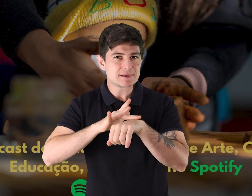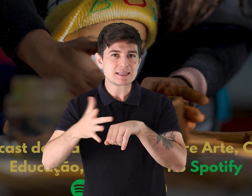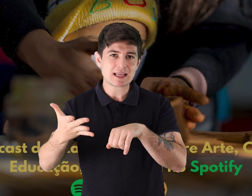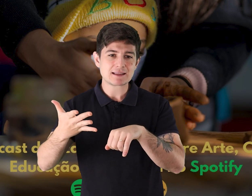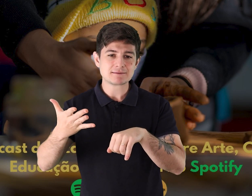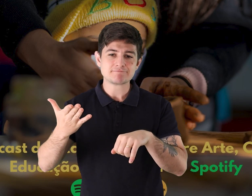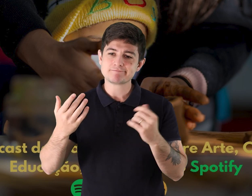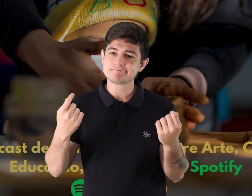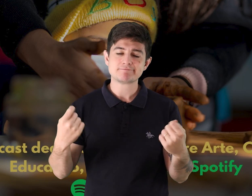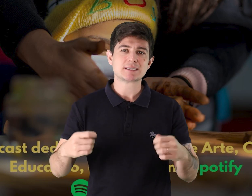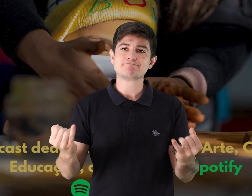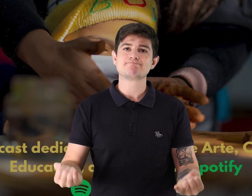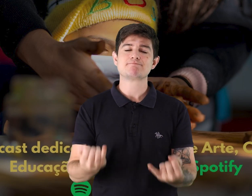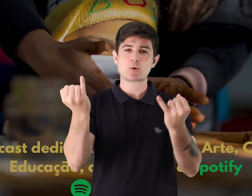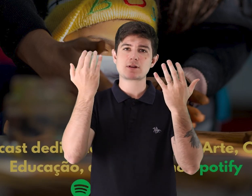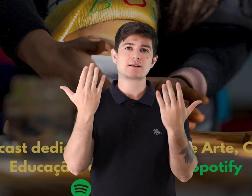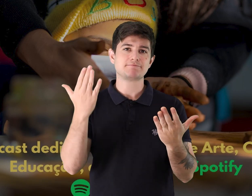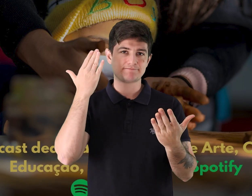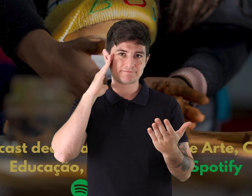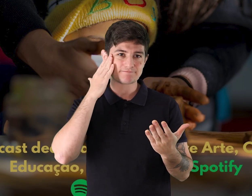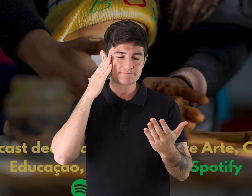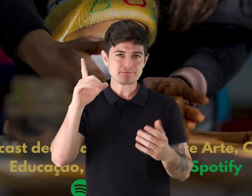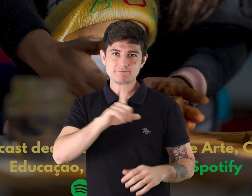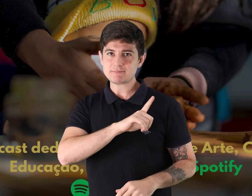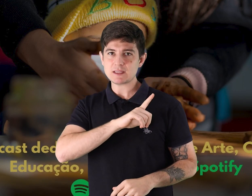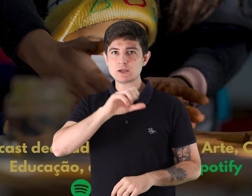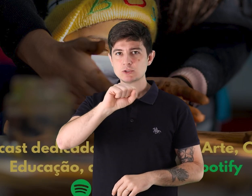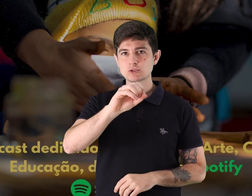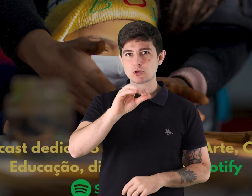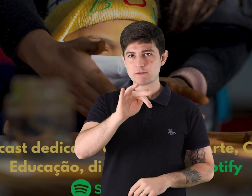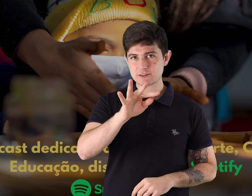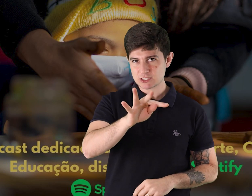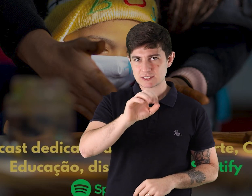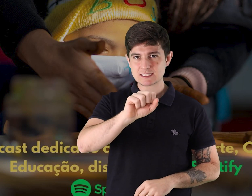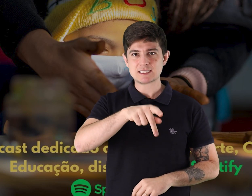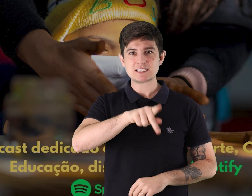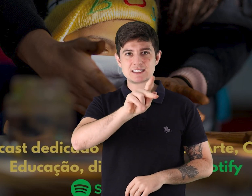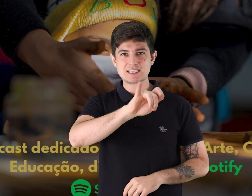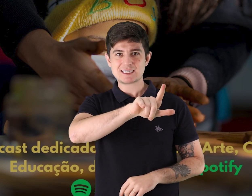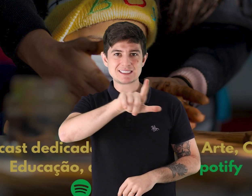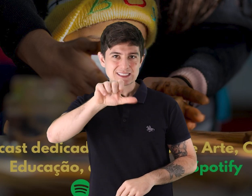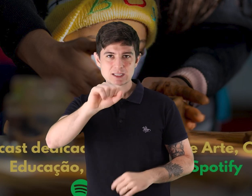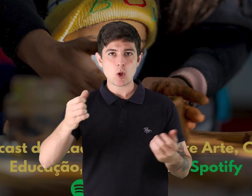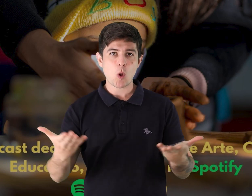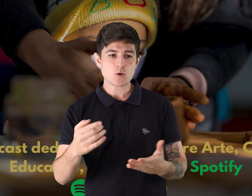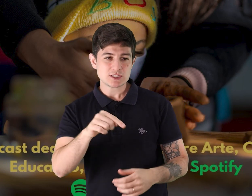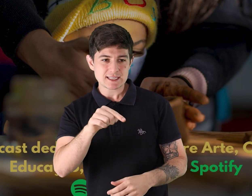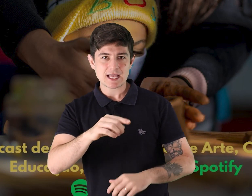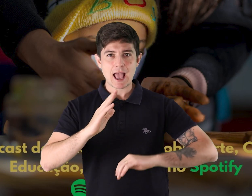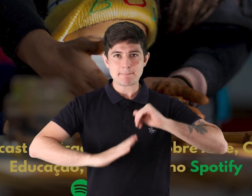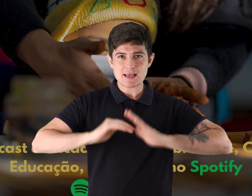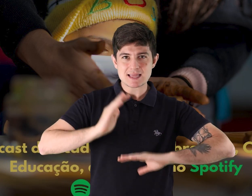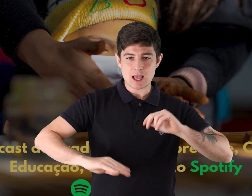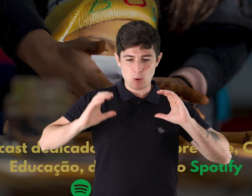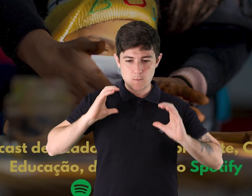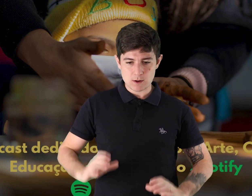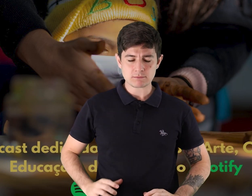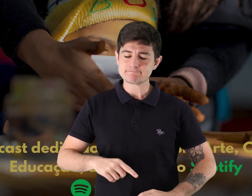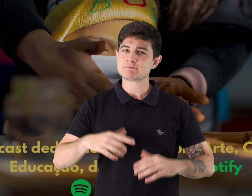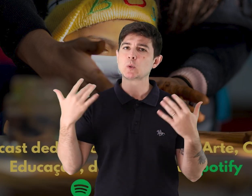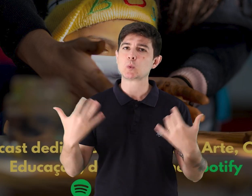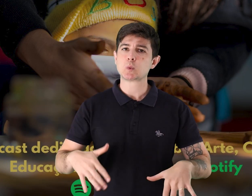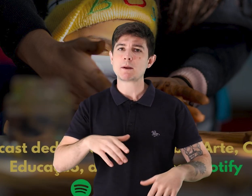esta sensibilidade. Então, mais do que nunca, as soft skills hoje são muito mais